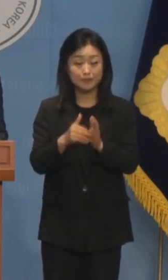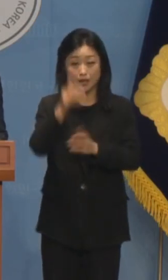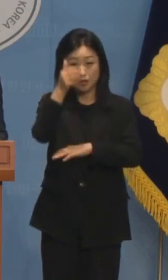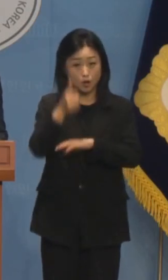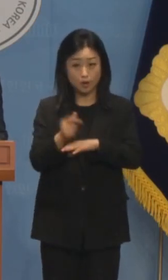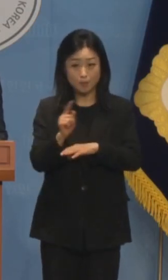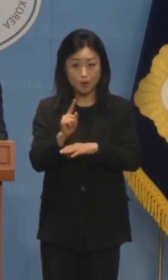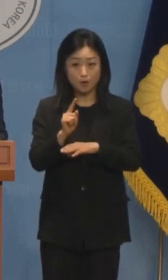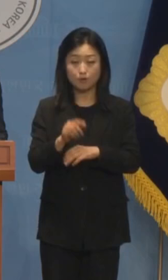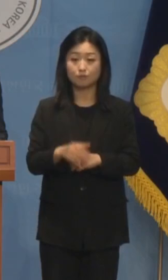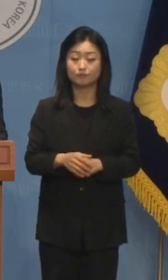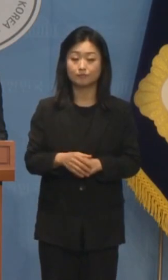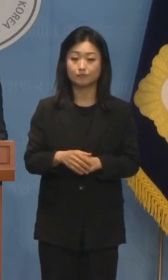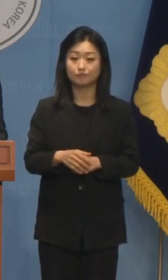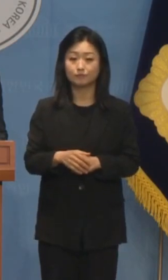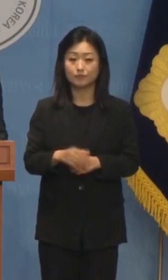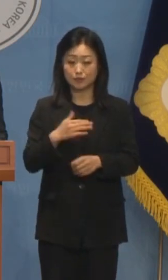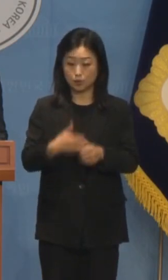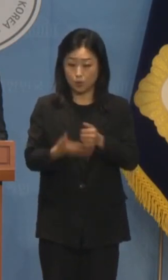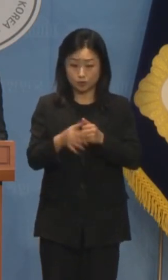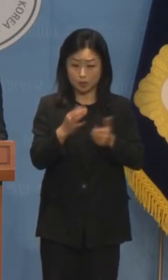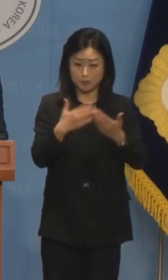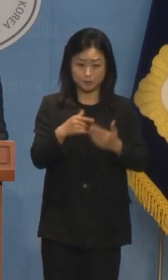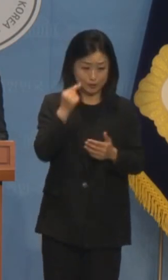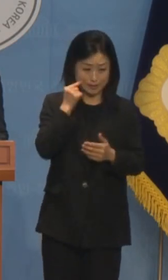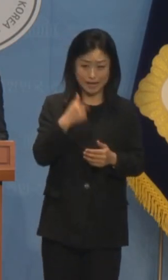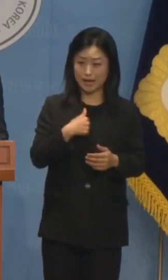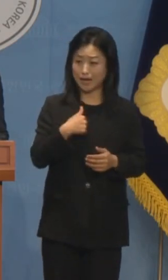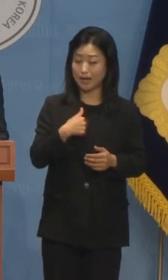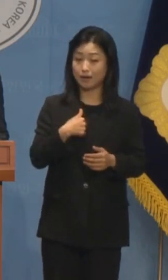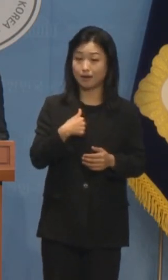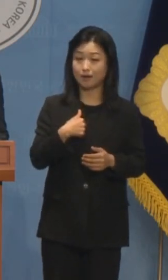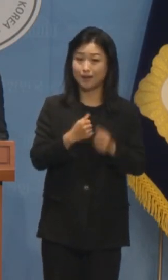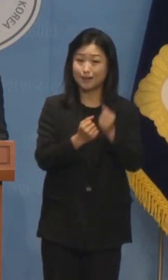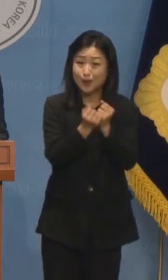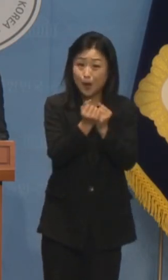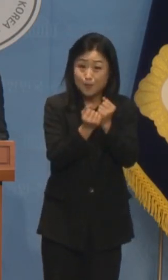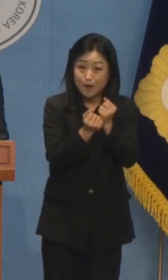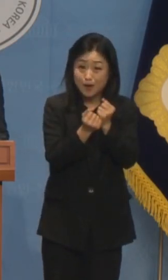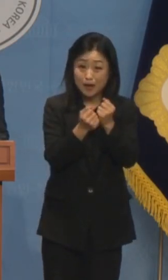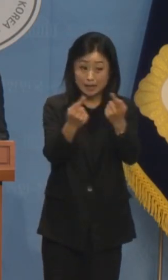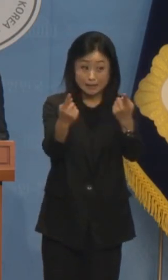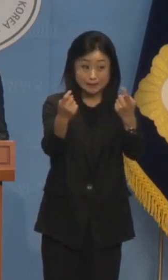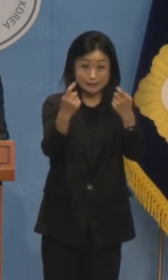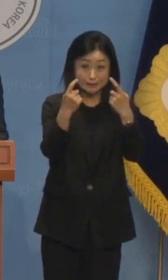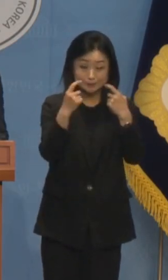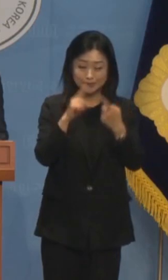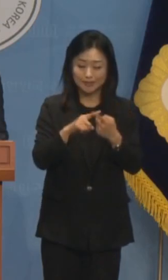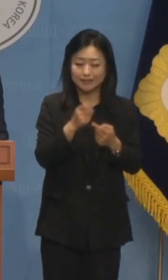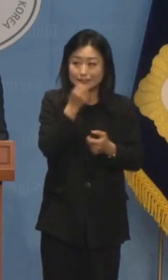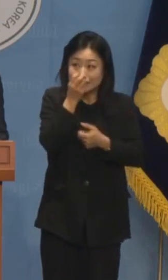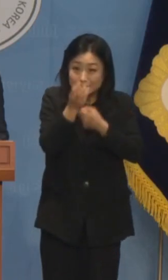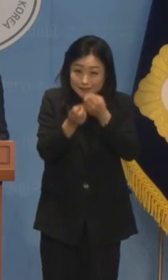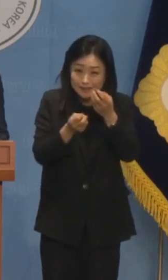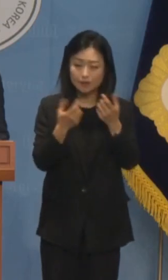결과적으로 당사자가 공천을 받지 못했다는 설명은 오히려 의혹에 대한 시인에 가깝습니다.